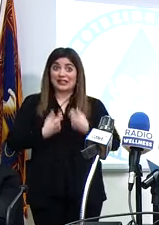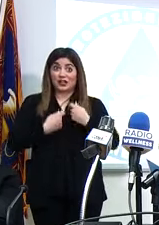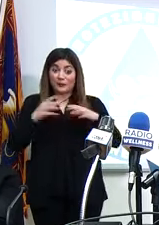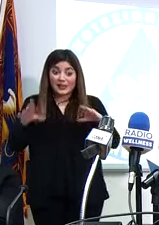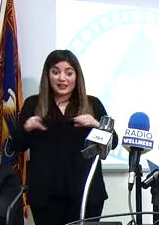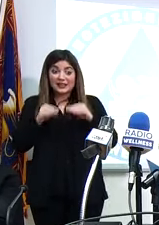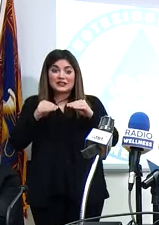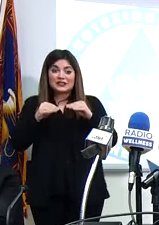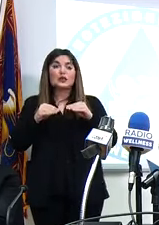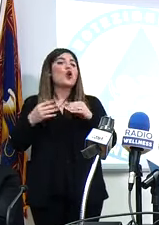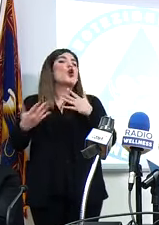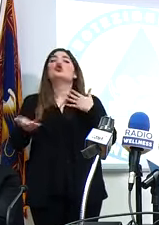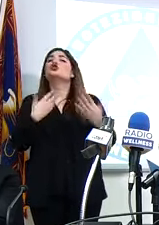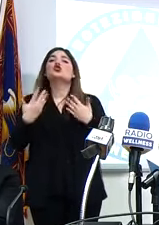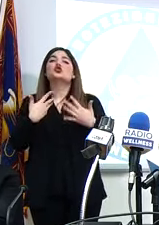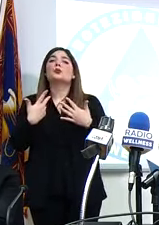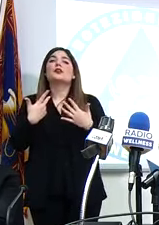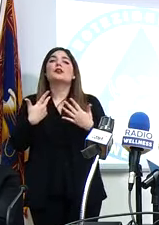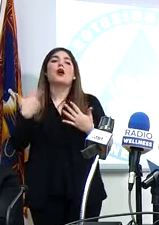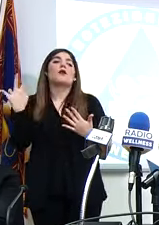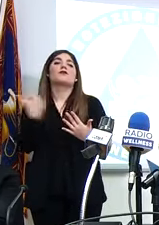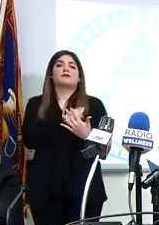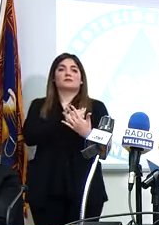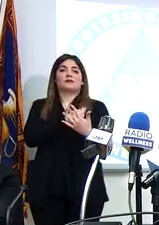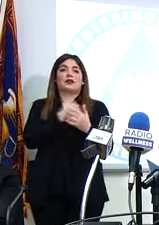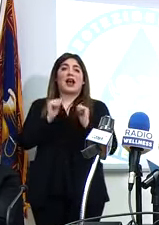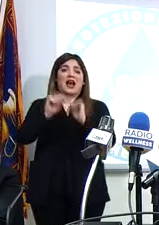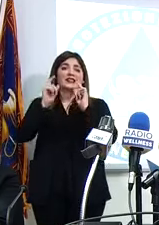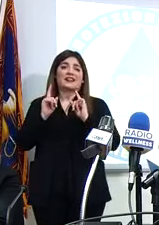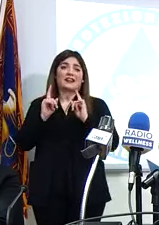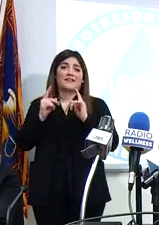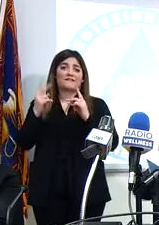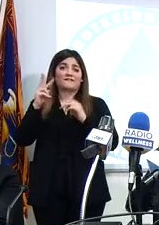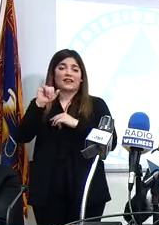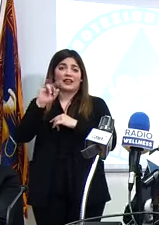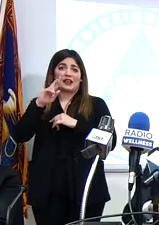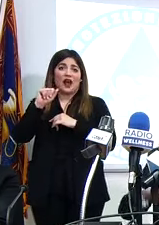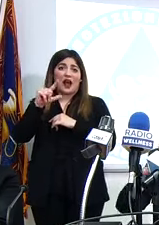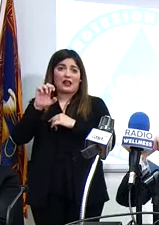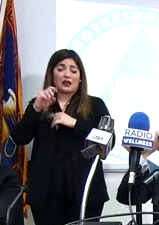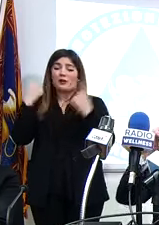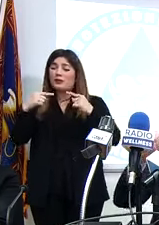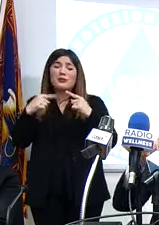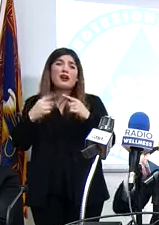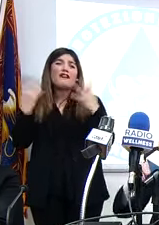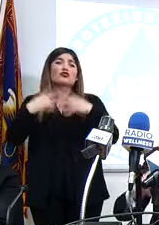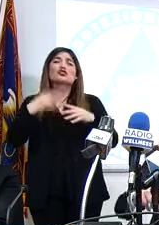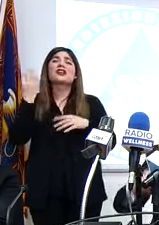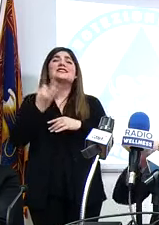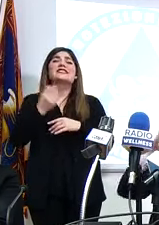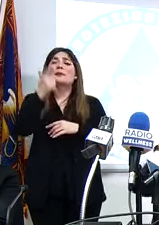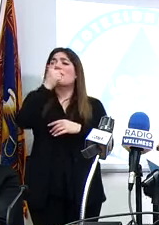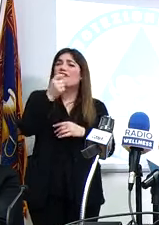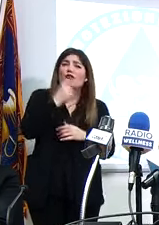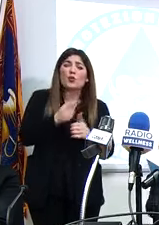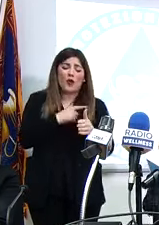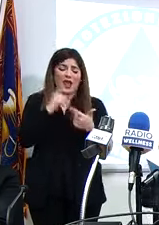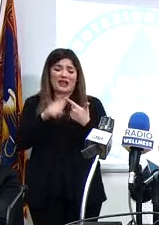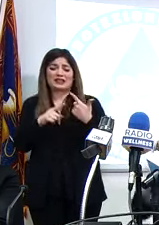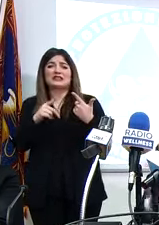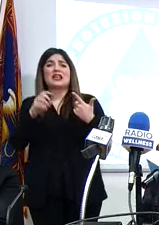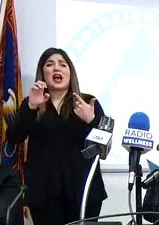un antivirale non è più efficace. Questo vale per l'influenza, per l'epatite B, per l'epatite C, per l'herpes simplex, per il